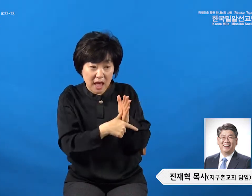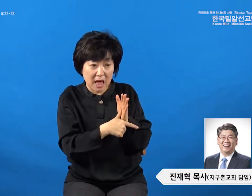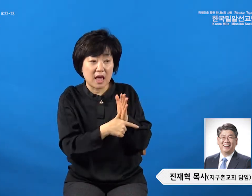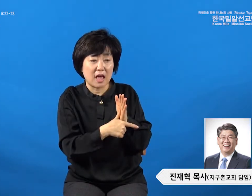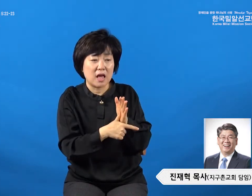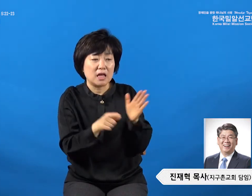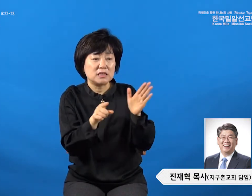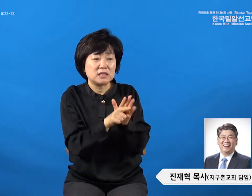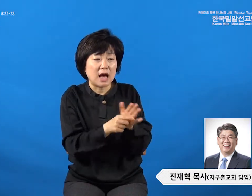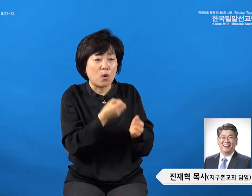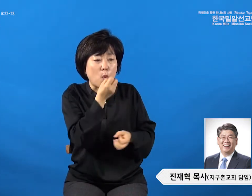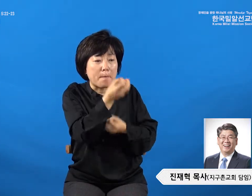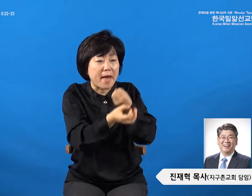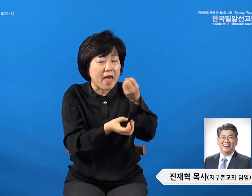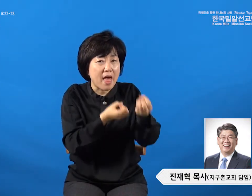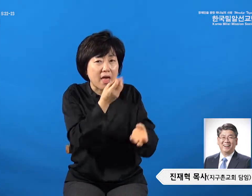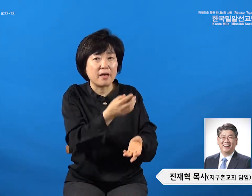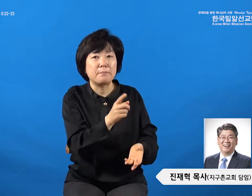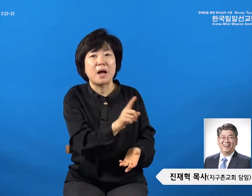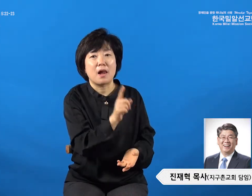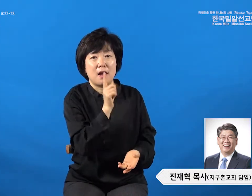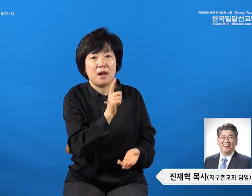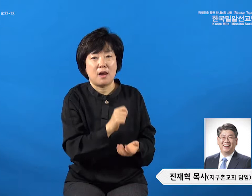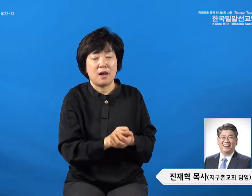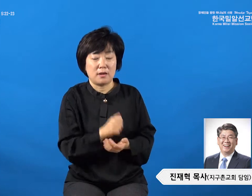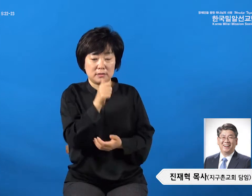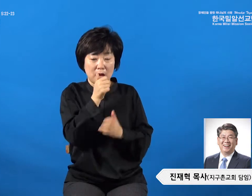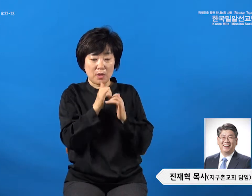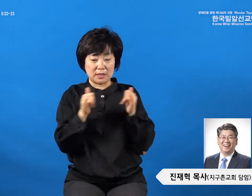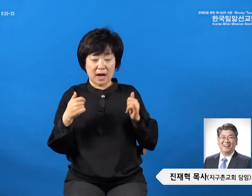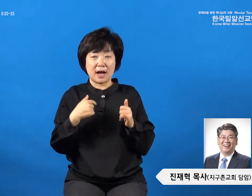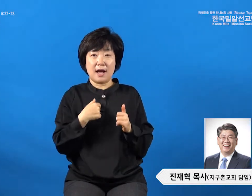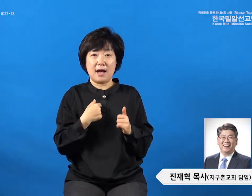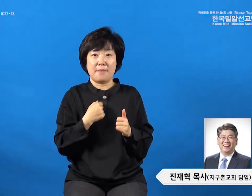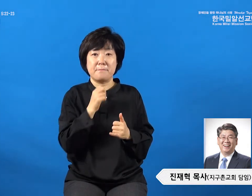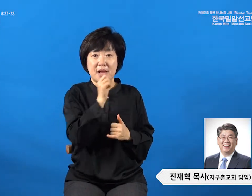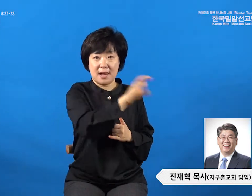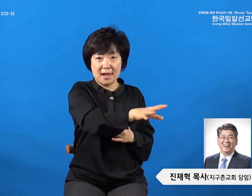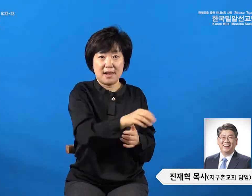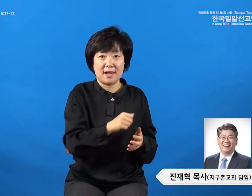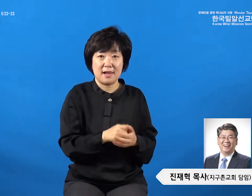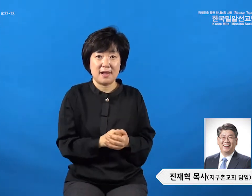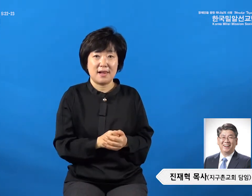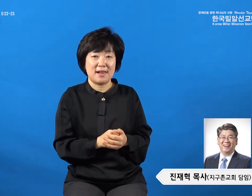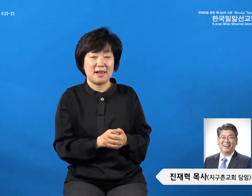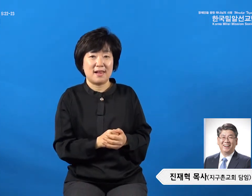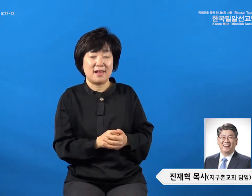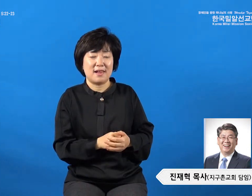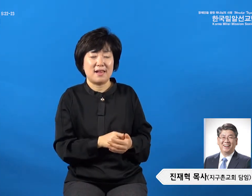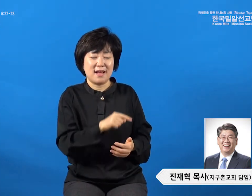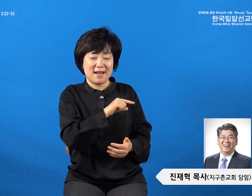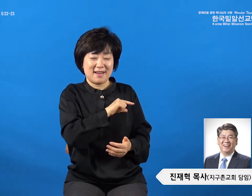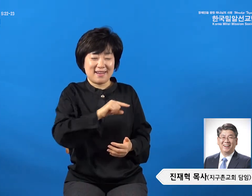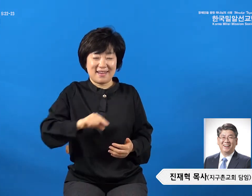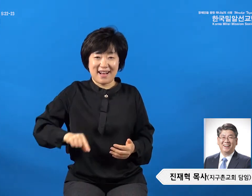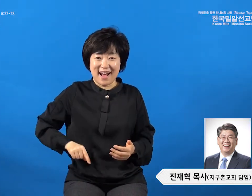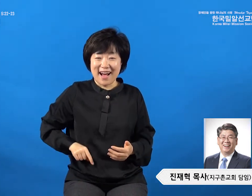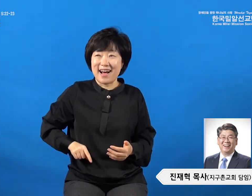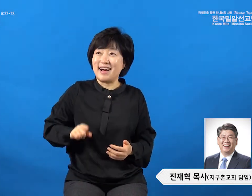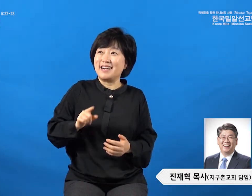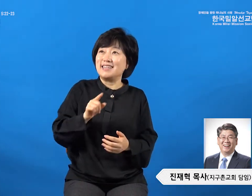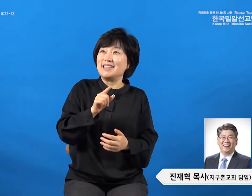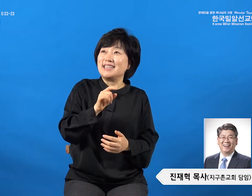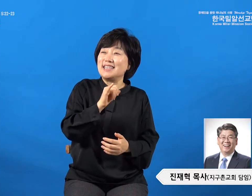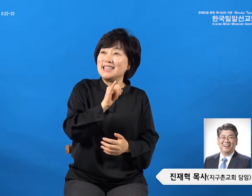등장했던 신앙의 고백을 기억합니다. 사회자가 이렇게 이야기합니다. God is